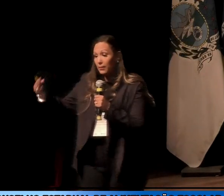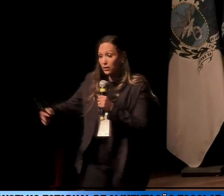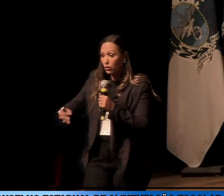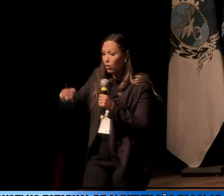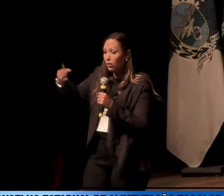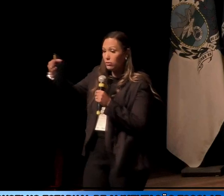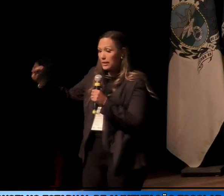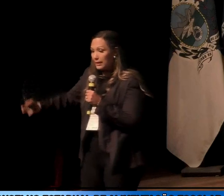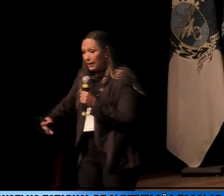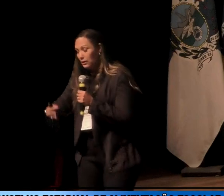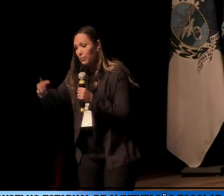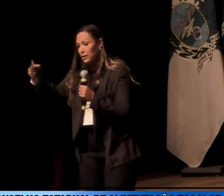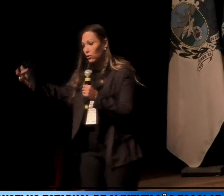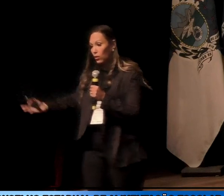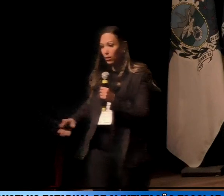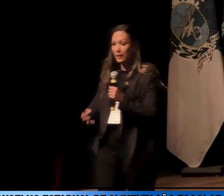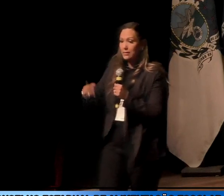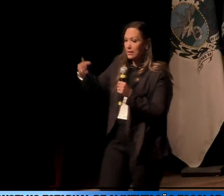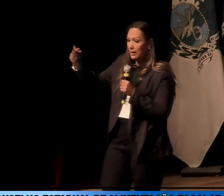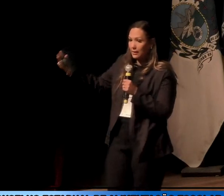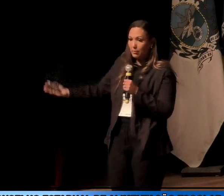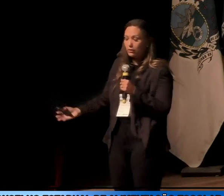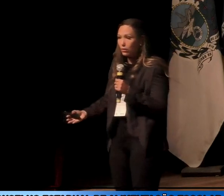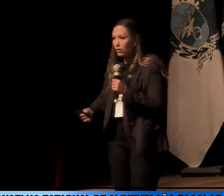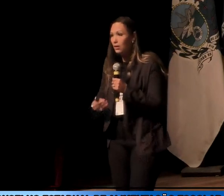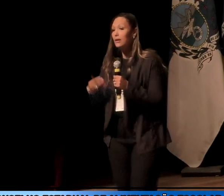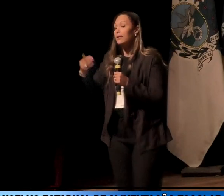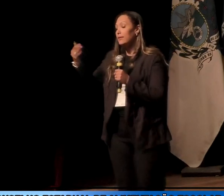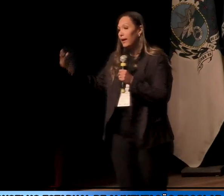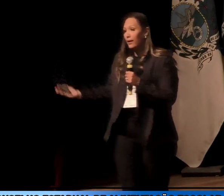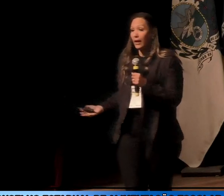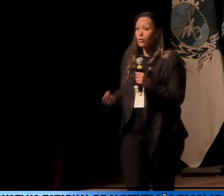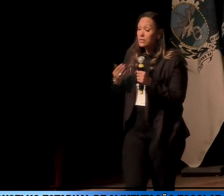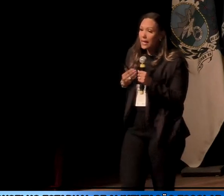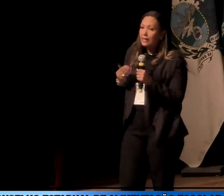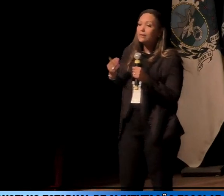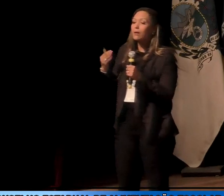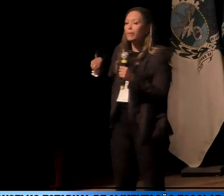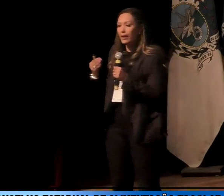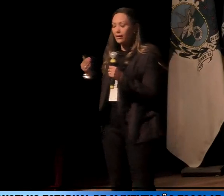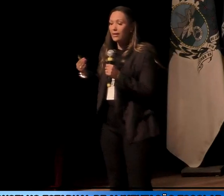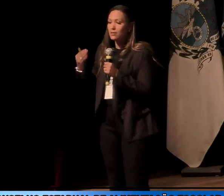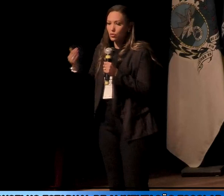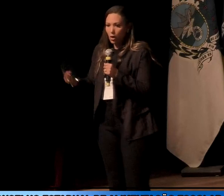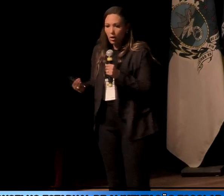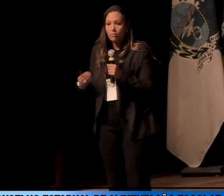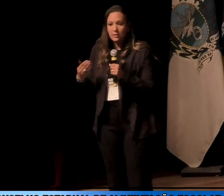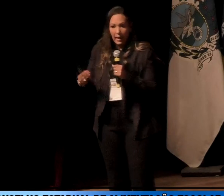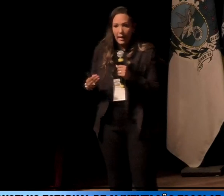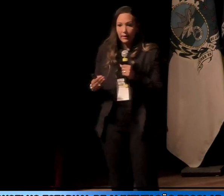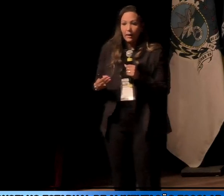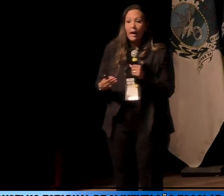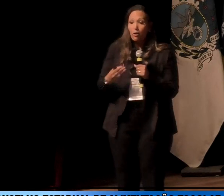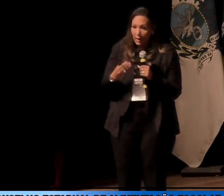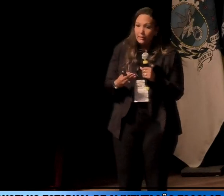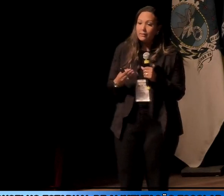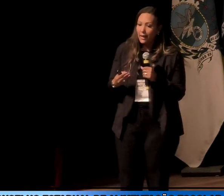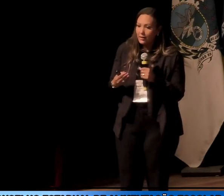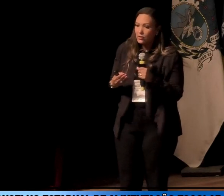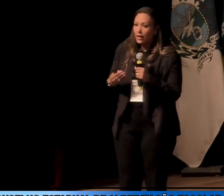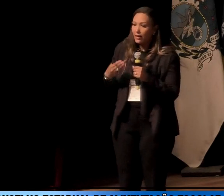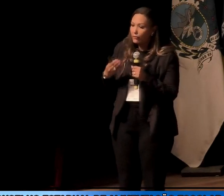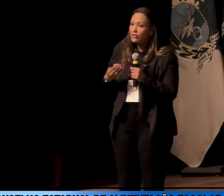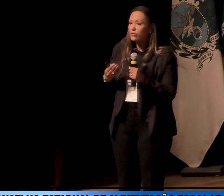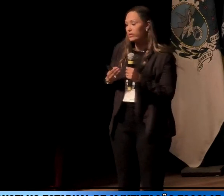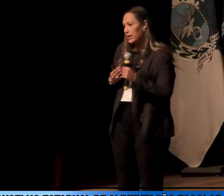me mandou não sei quem ainda mandou mas não sei quem ainda mandou né Eu sei que também esses órgãos querem a